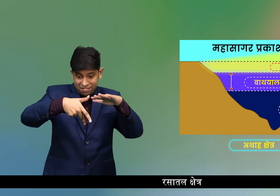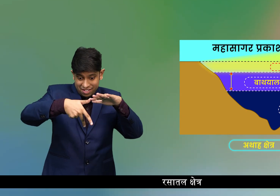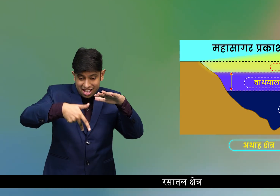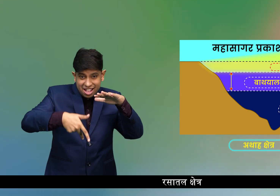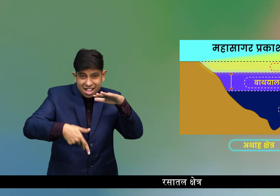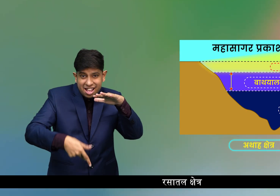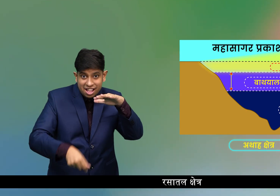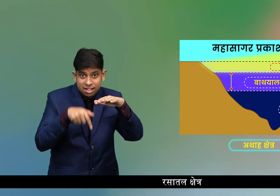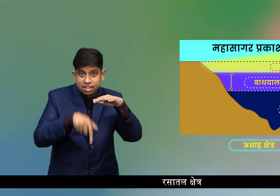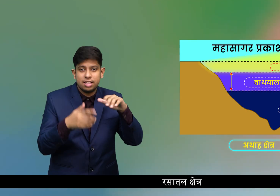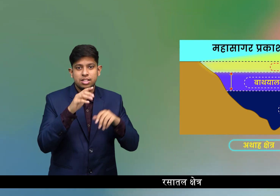रसायतल क्षेत्र,